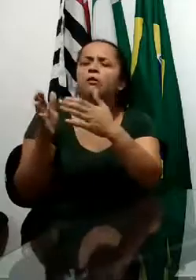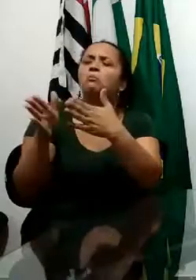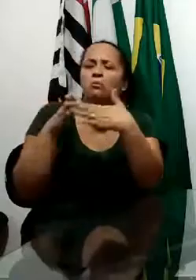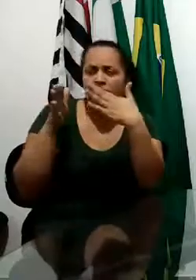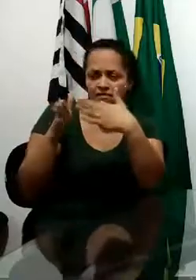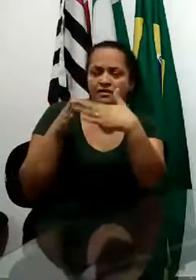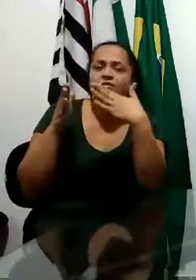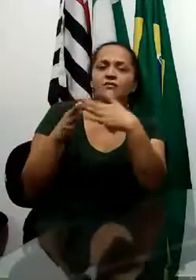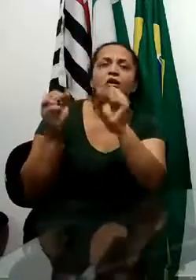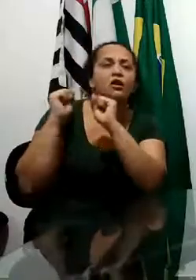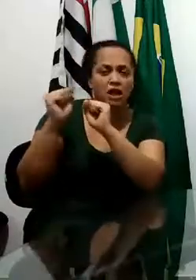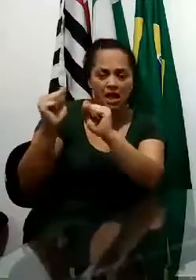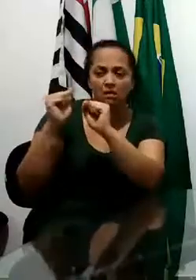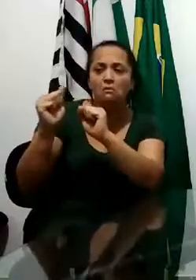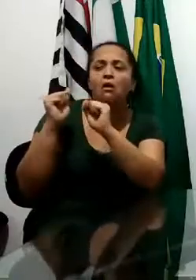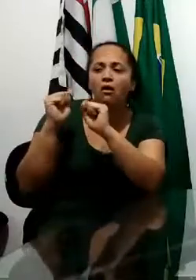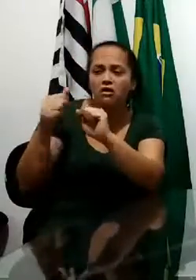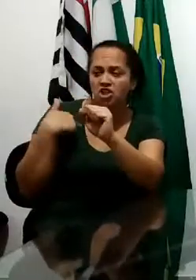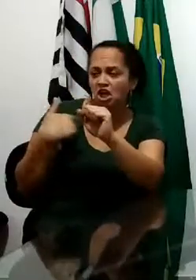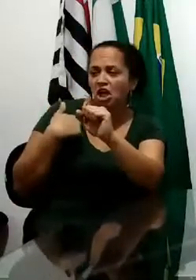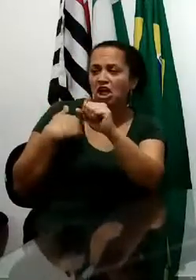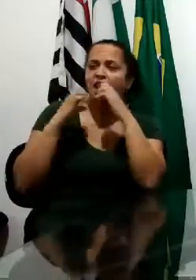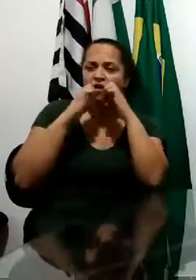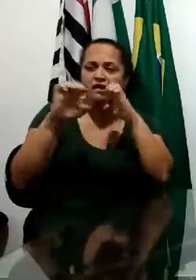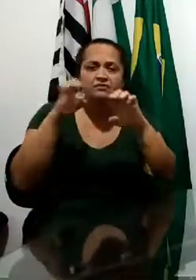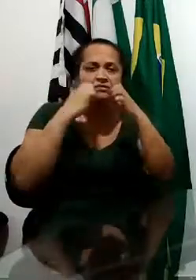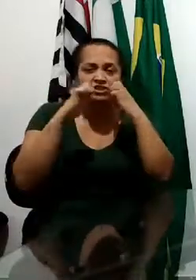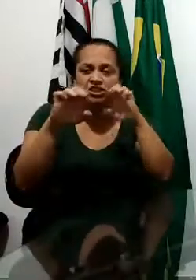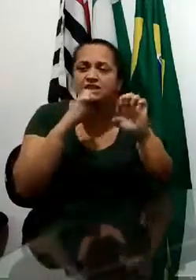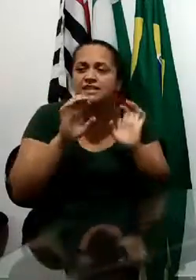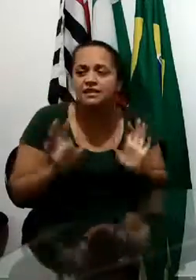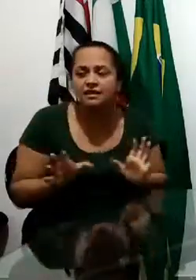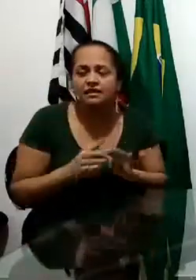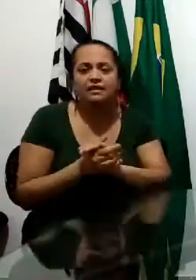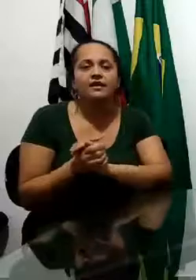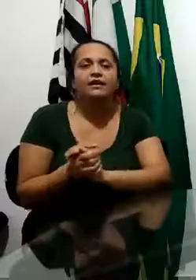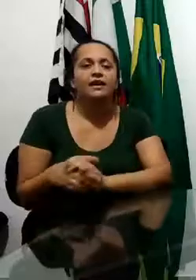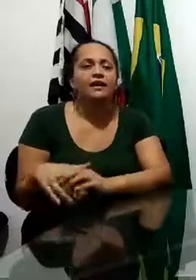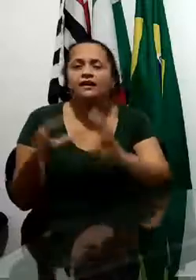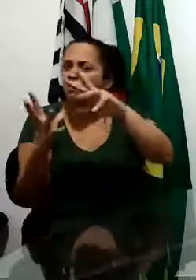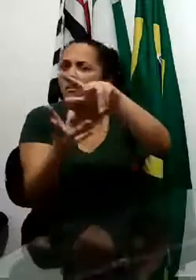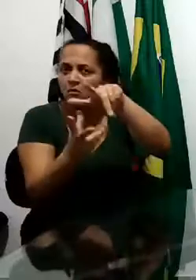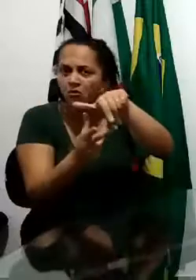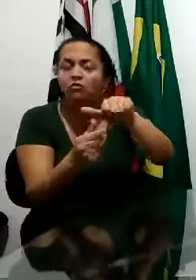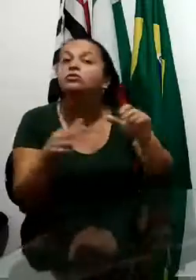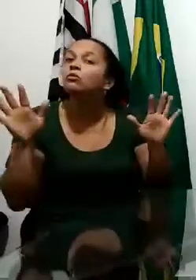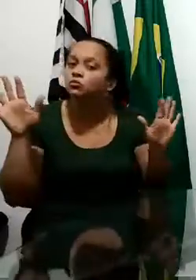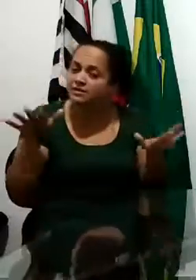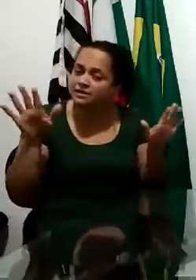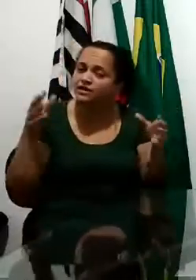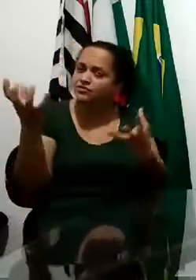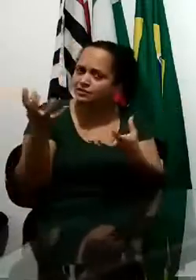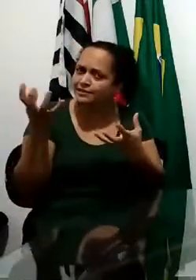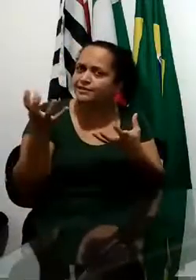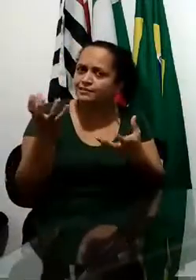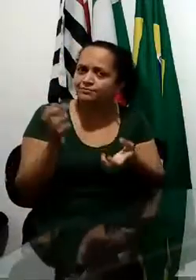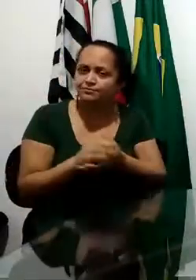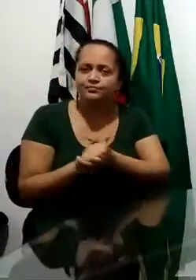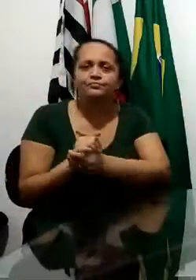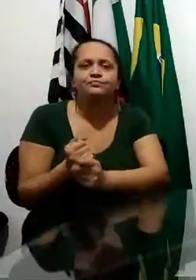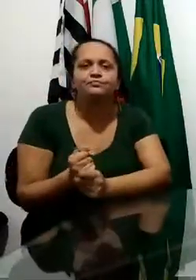de anunciar as boas novas da salvação para o mundo. Os anjos,